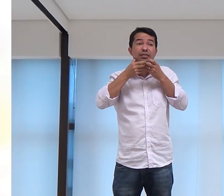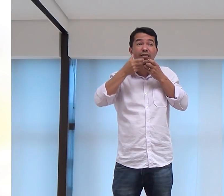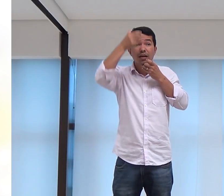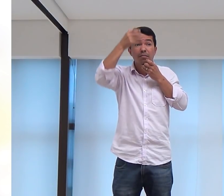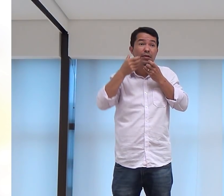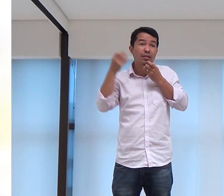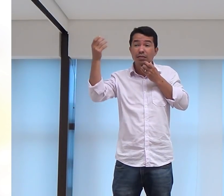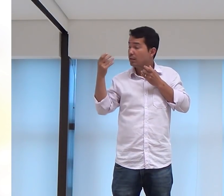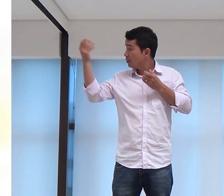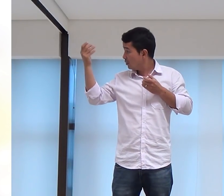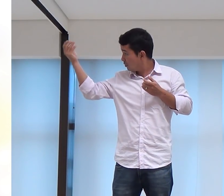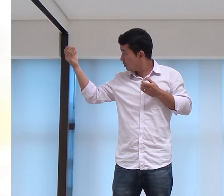As 7 cabeças